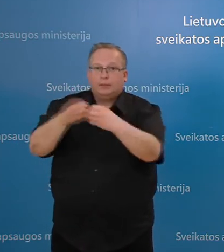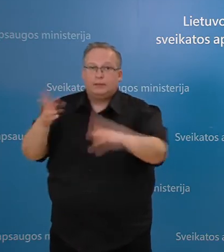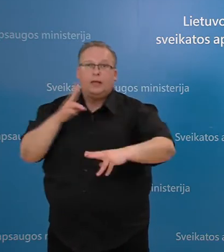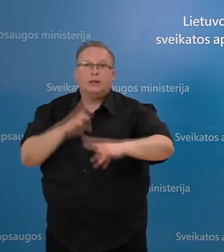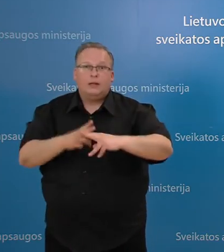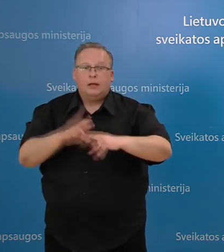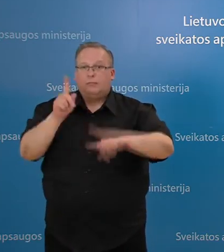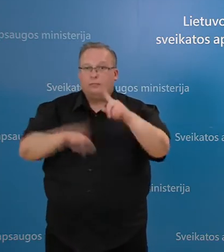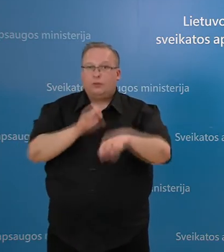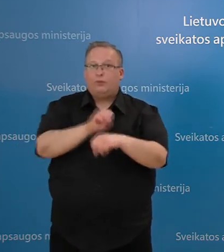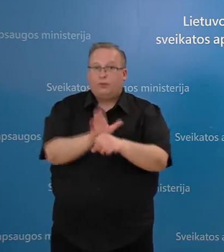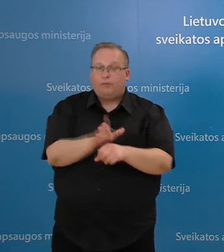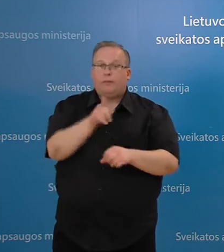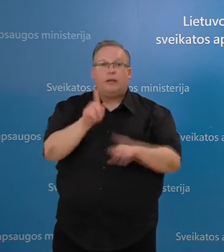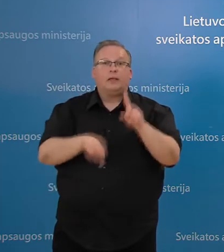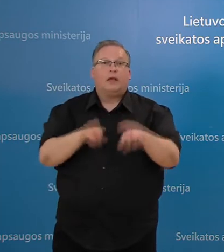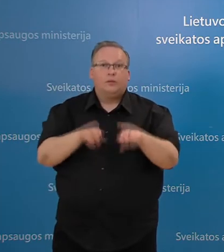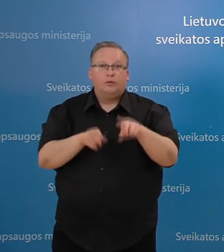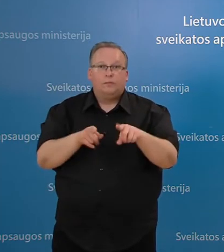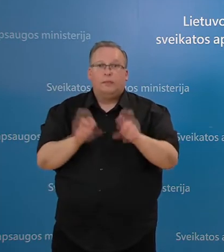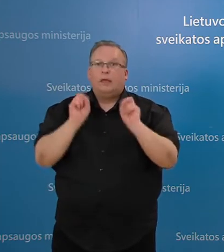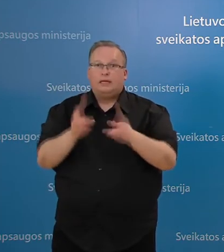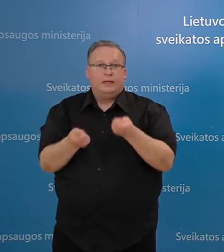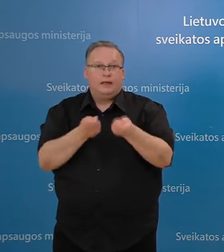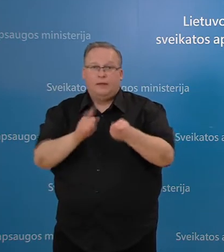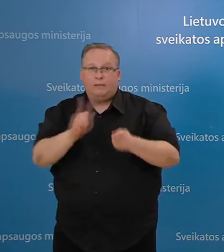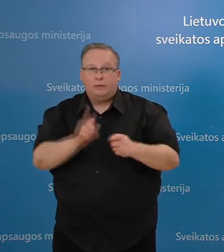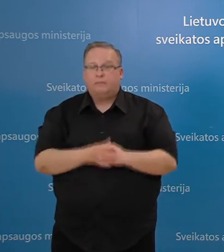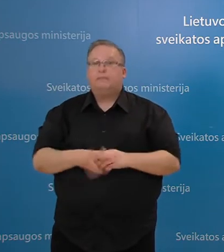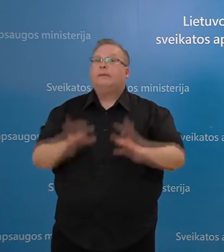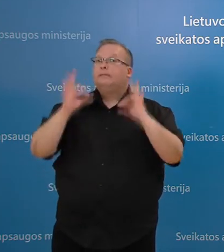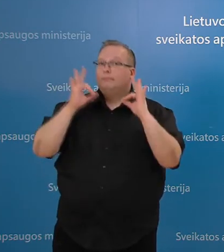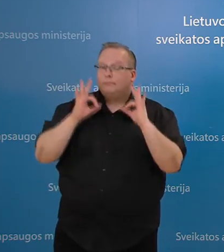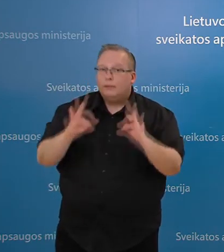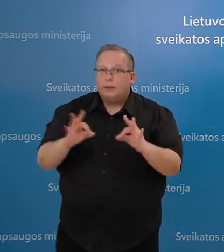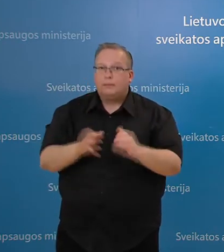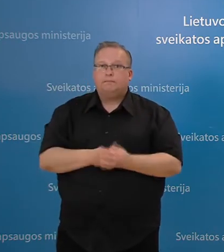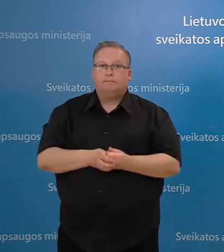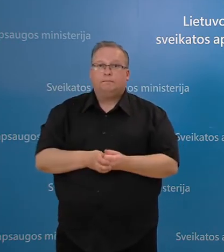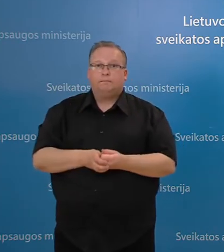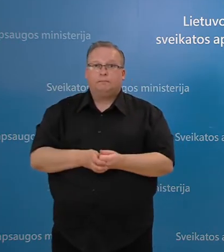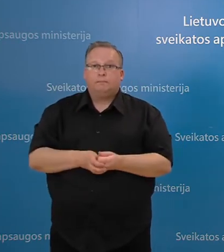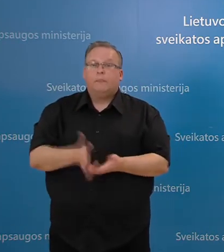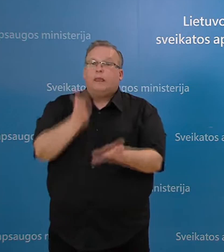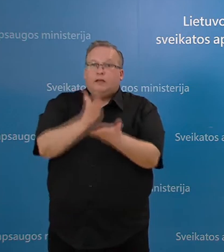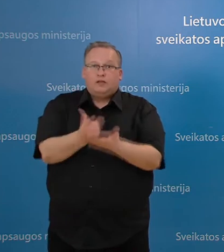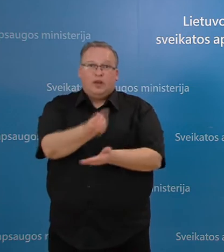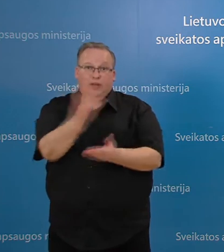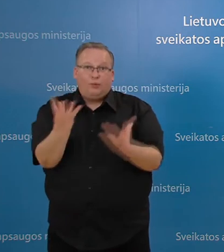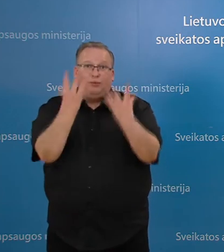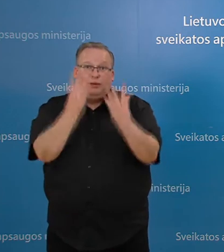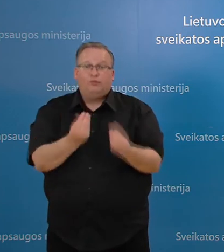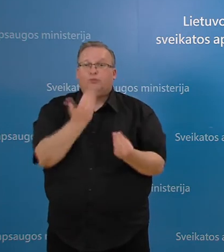tinkamai nebūtų nevaldoma rizika juose. Taip kad tikrai, na, tai yra kelių dienų laikotarpyje